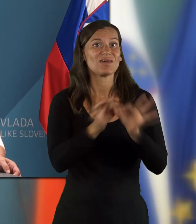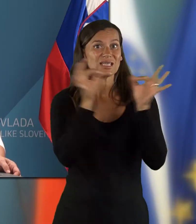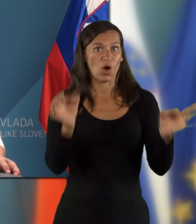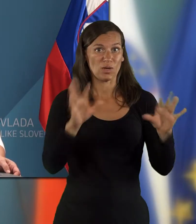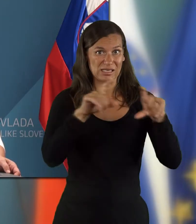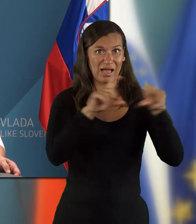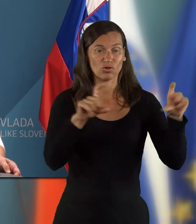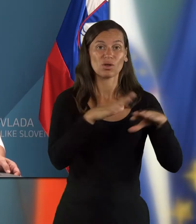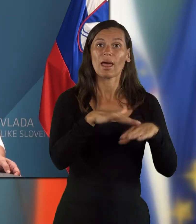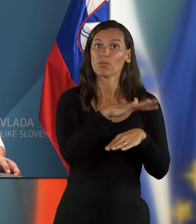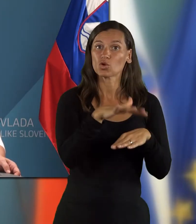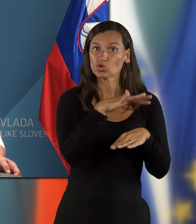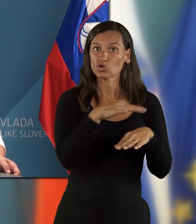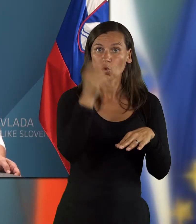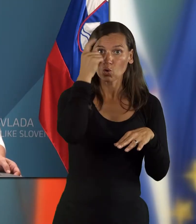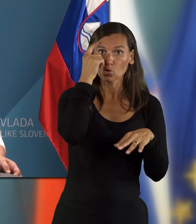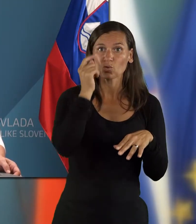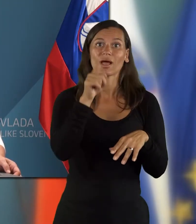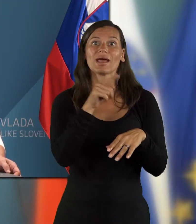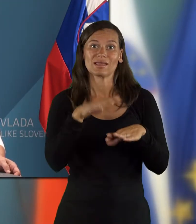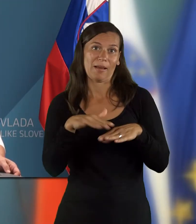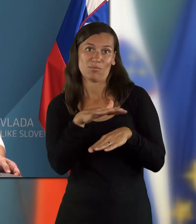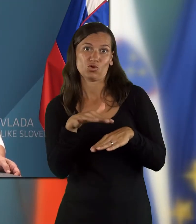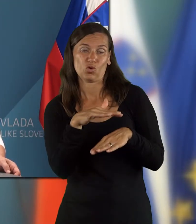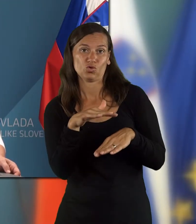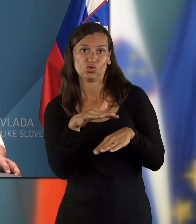javne zavode na področju kulture in na